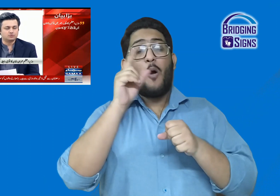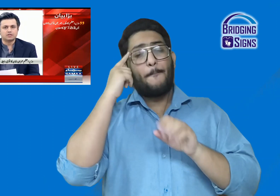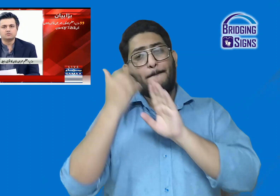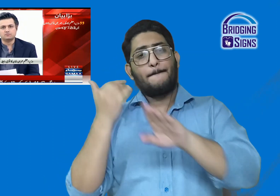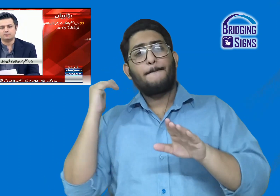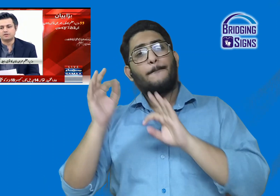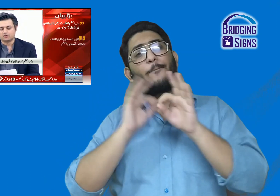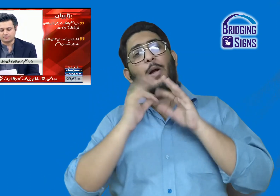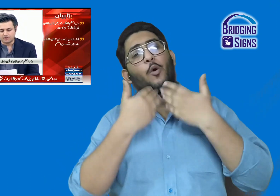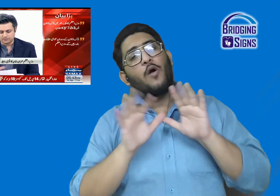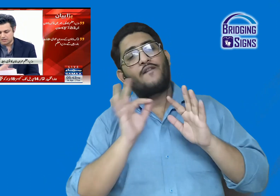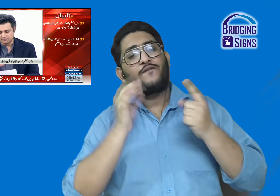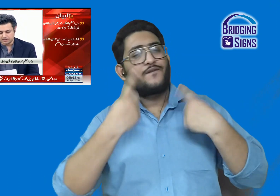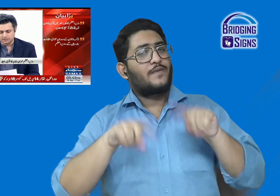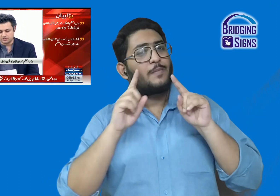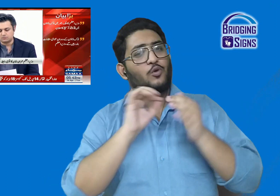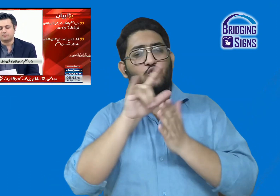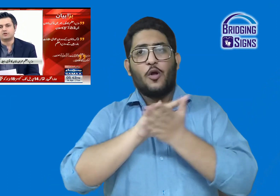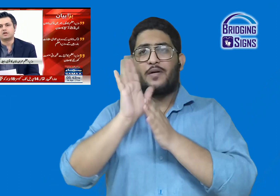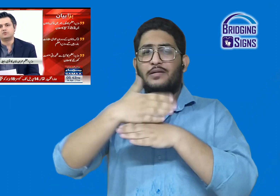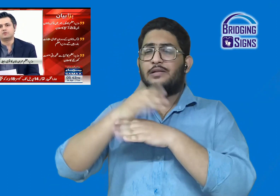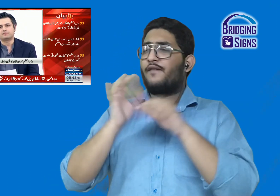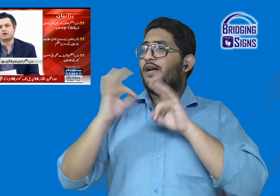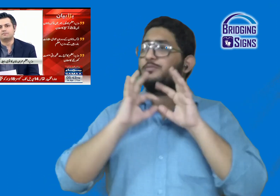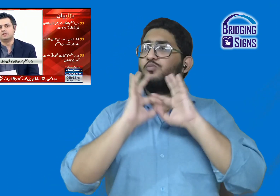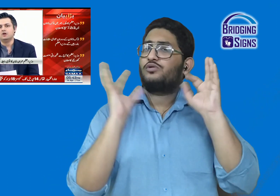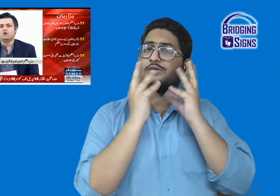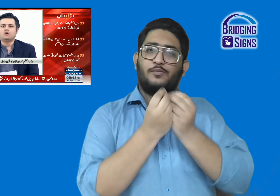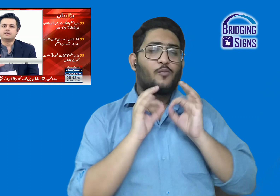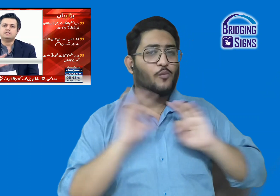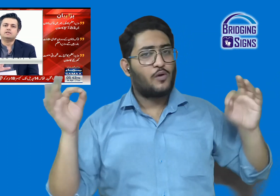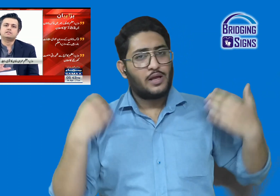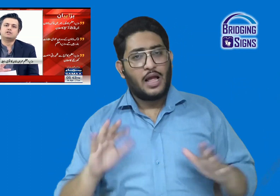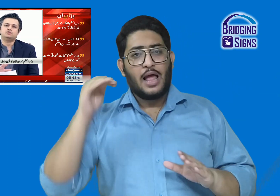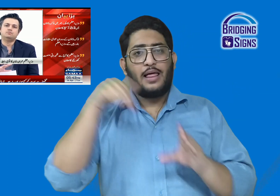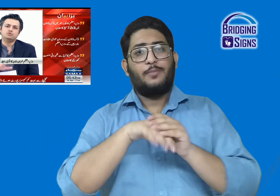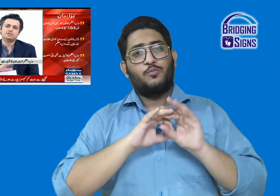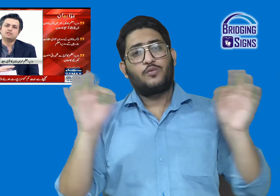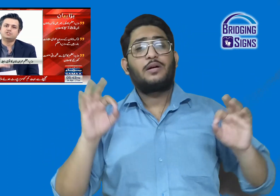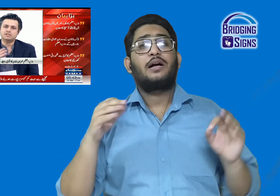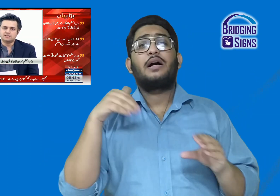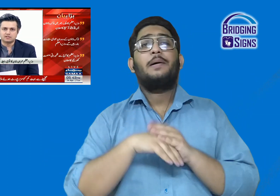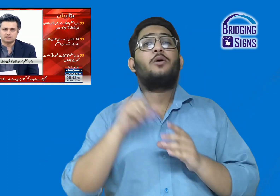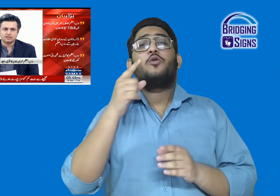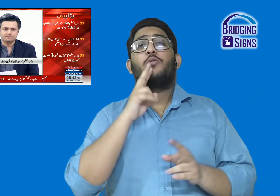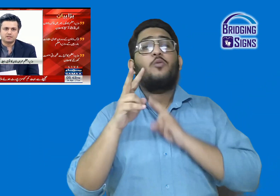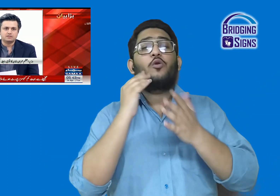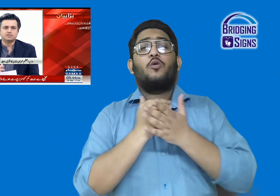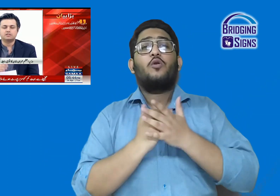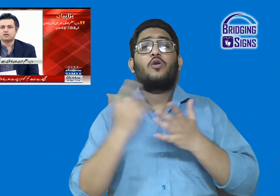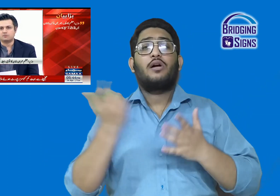इत्तफाक मौजूद था सूबों में और वफाक तमाम सूबों में और इकाइयों में और वफाक में, और इनके साथ मुंसलिक जितनी सनत